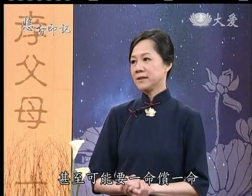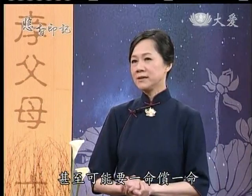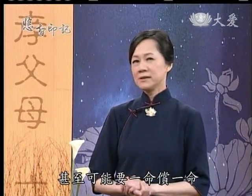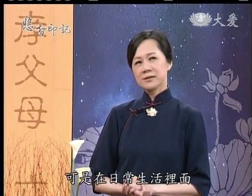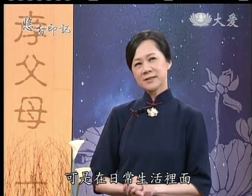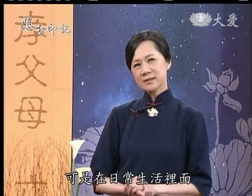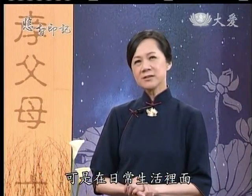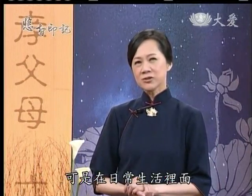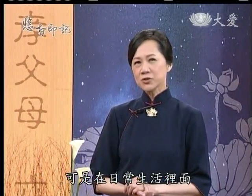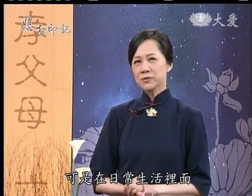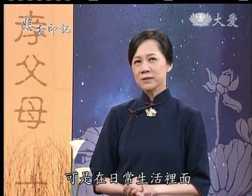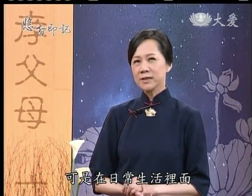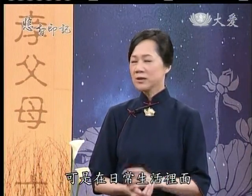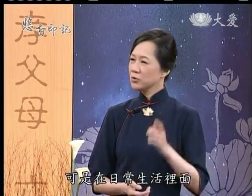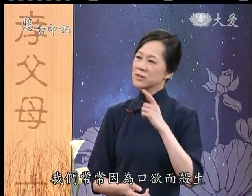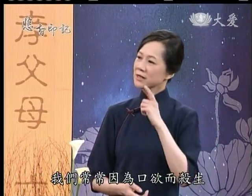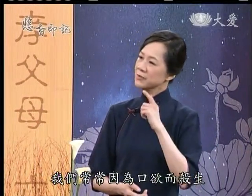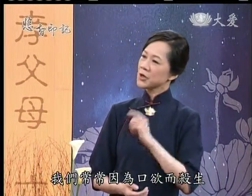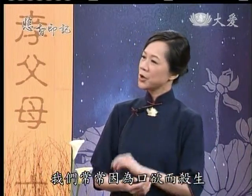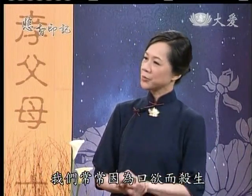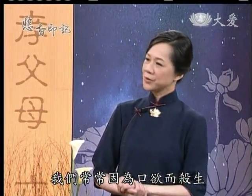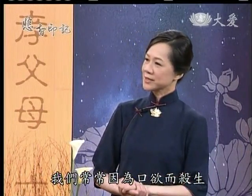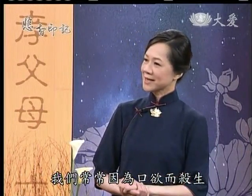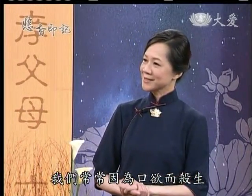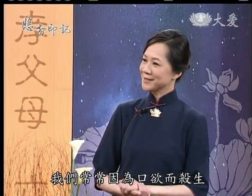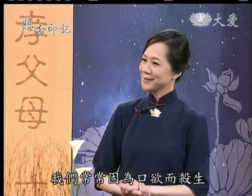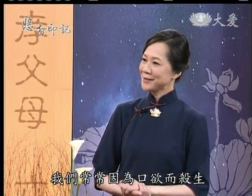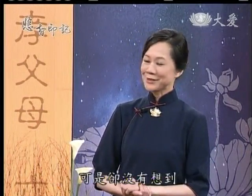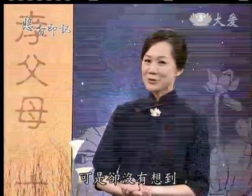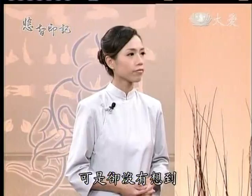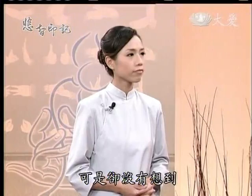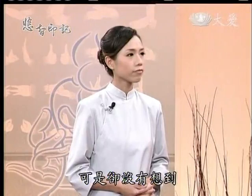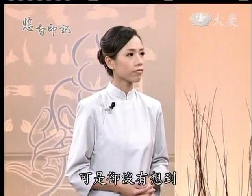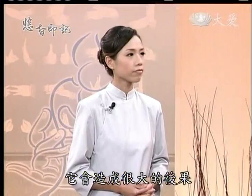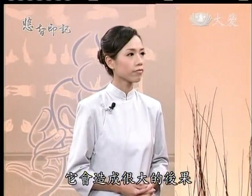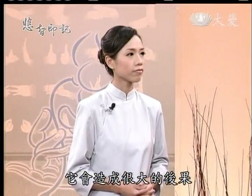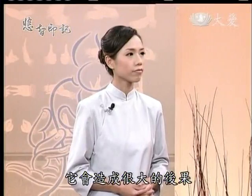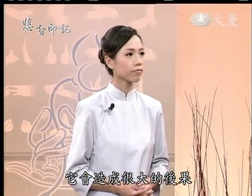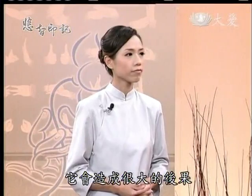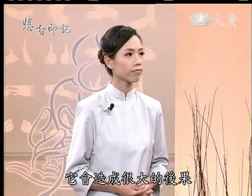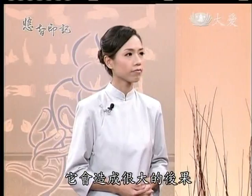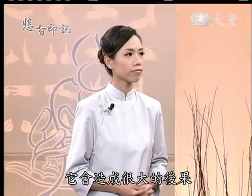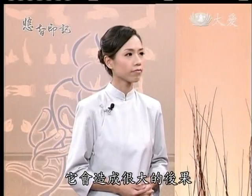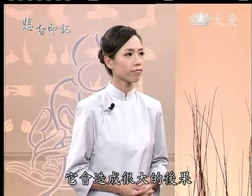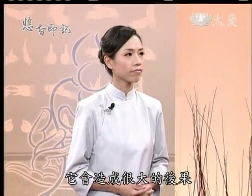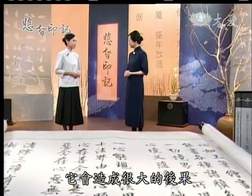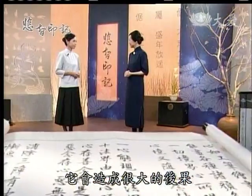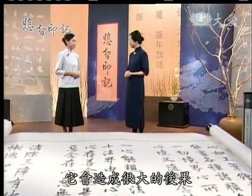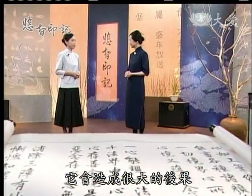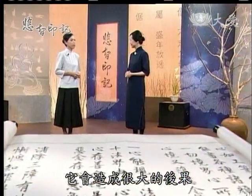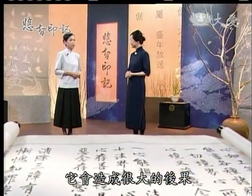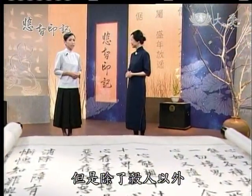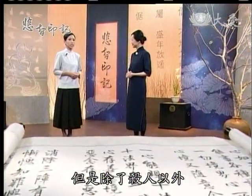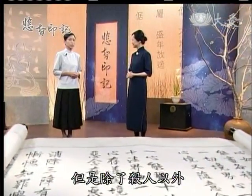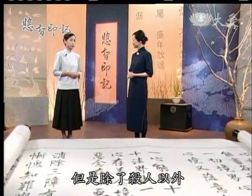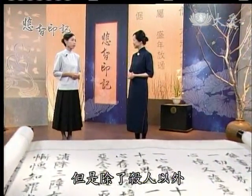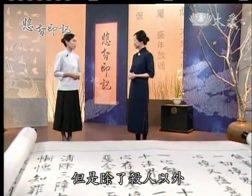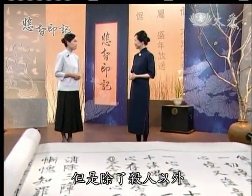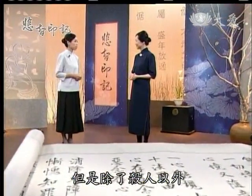命。可是在日常生活里面，我们常因为口欲而杀生，可是却没有想到它会造成很大的后果。 但是除了杀